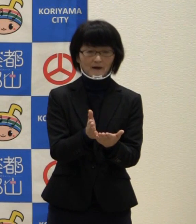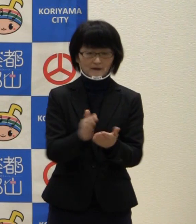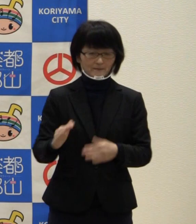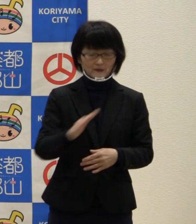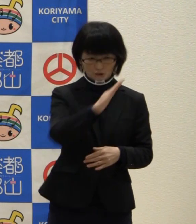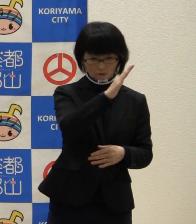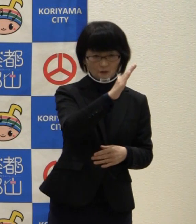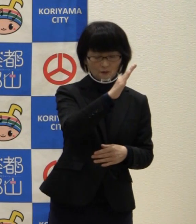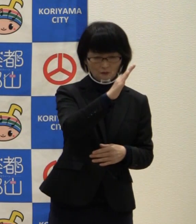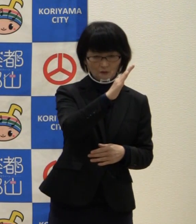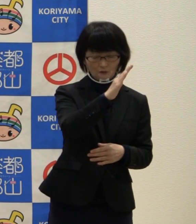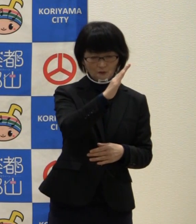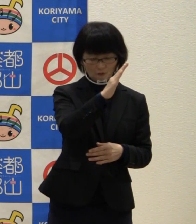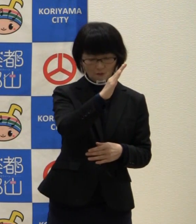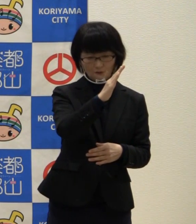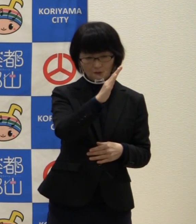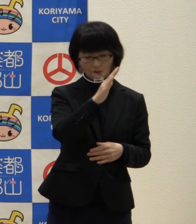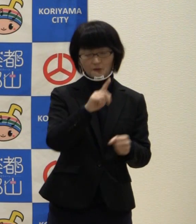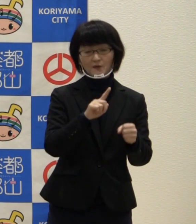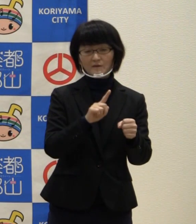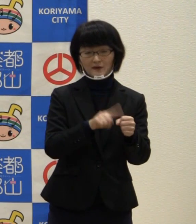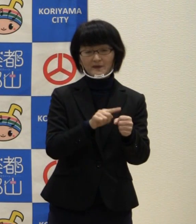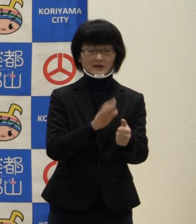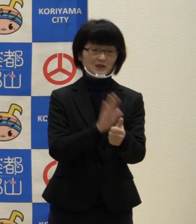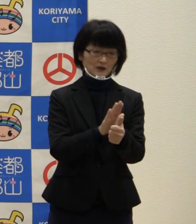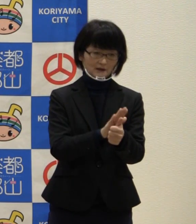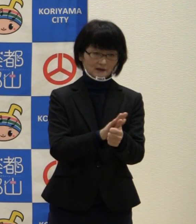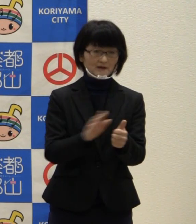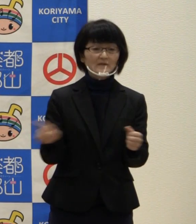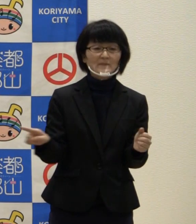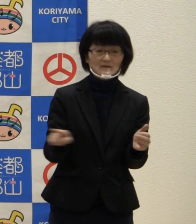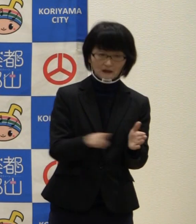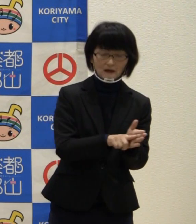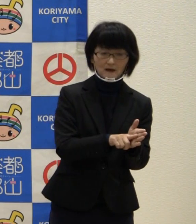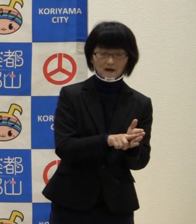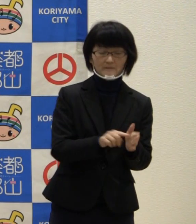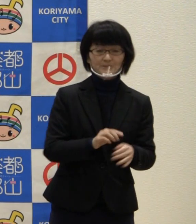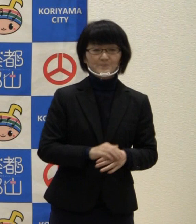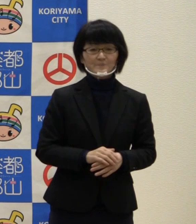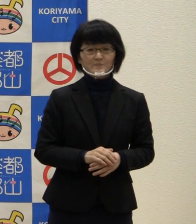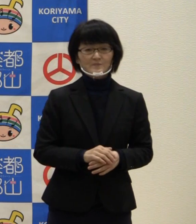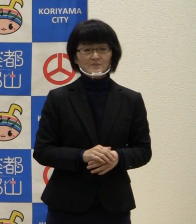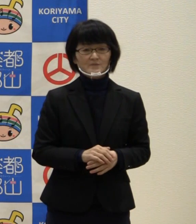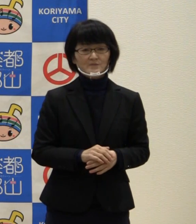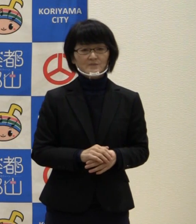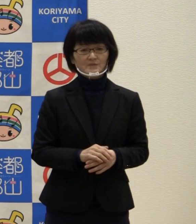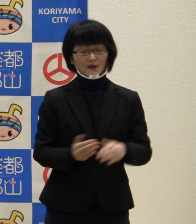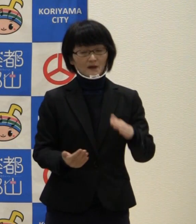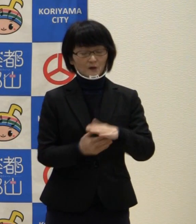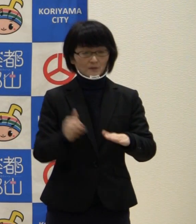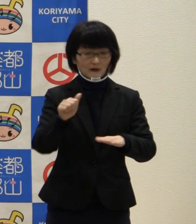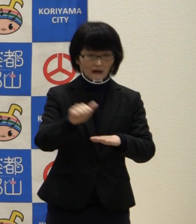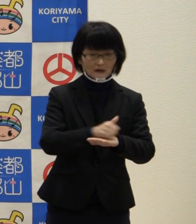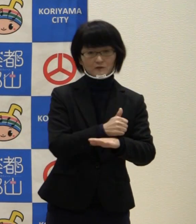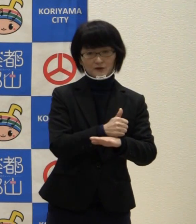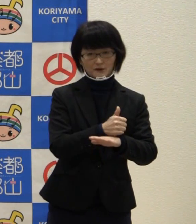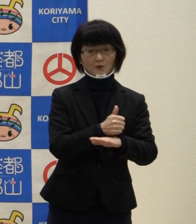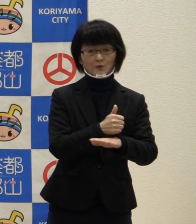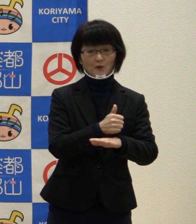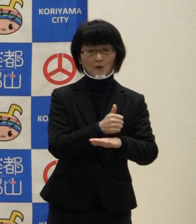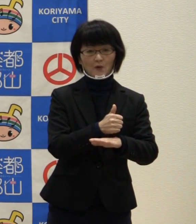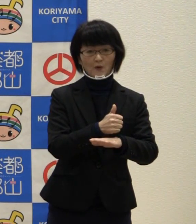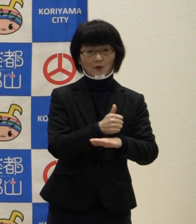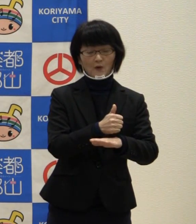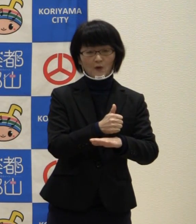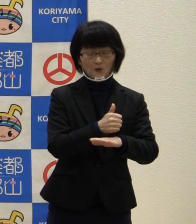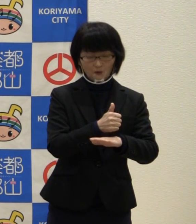興、そのための支援をやってまいりましたが、やはりトップアスリートの、